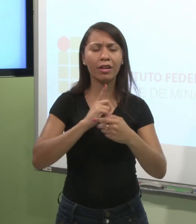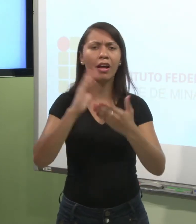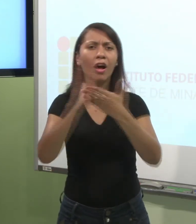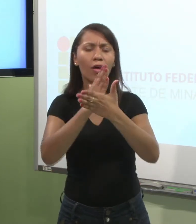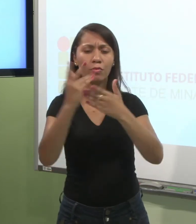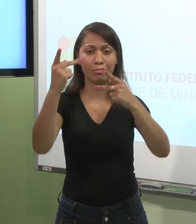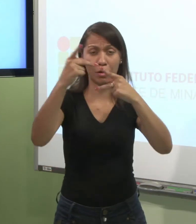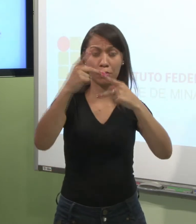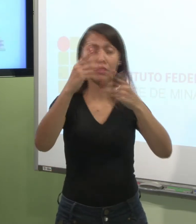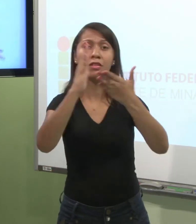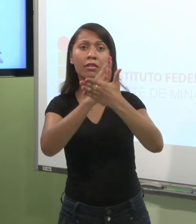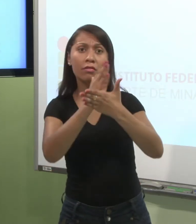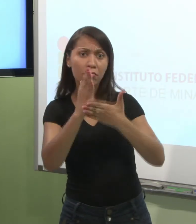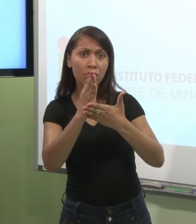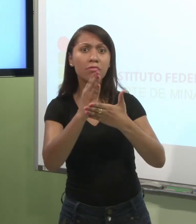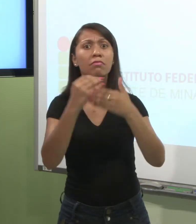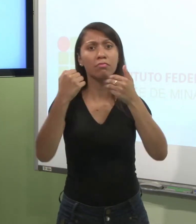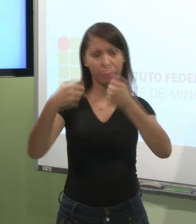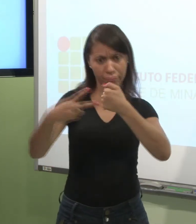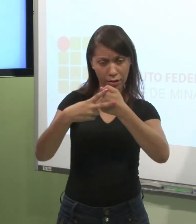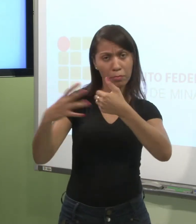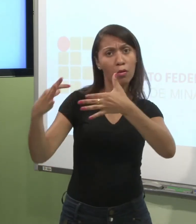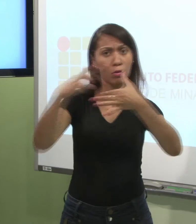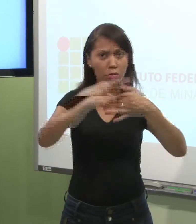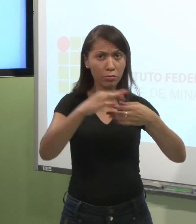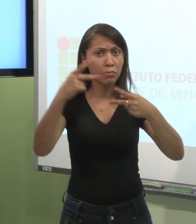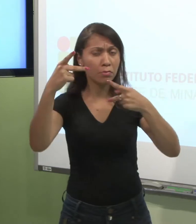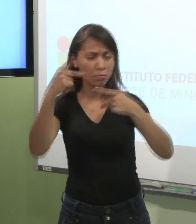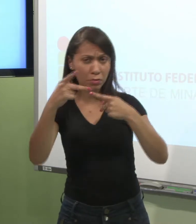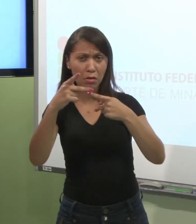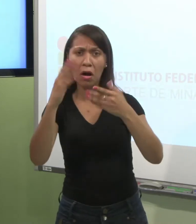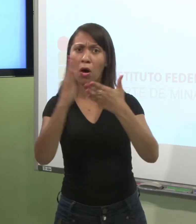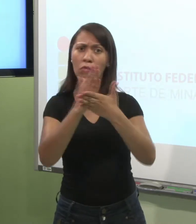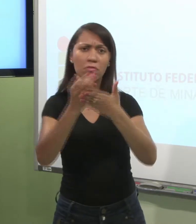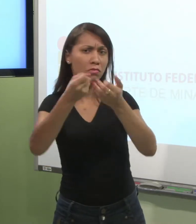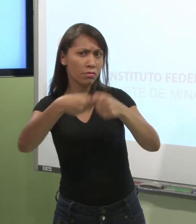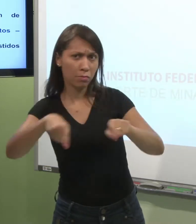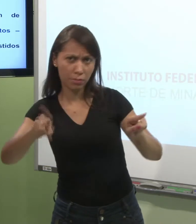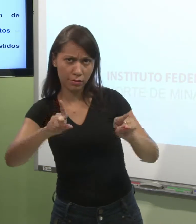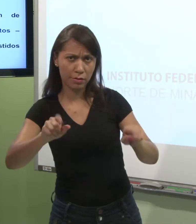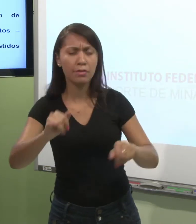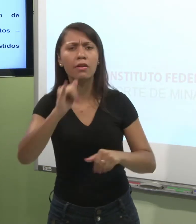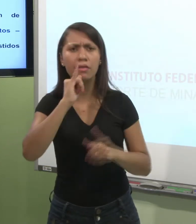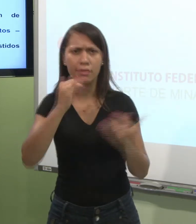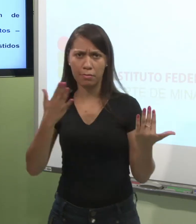Alguns verbos pedem preposição e outros não.